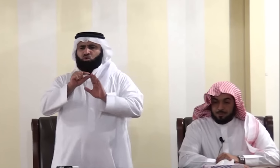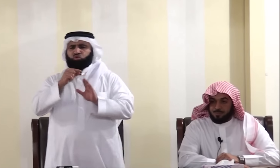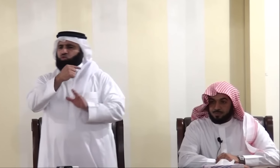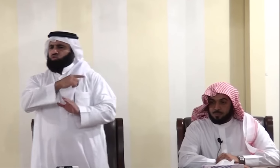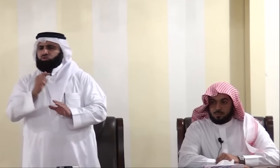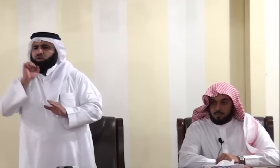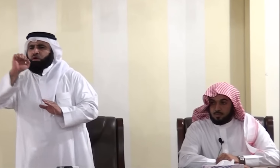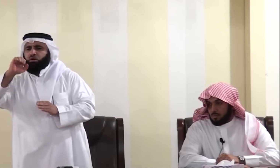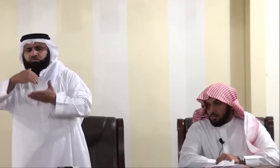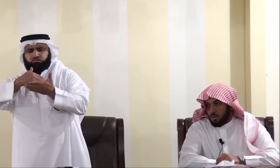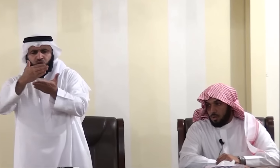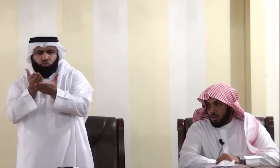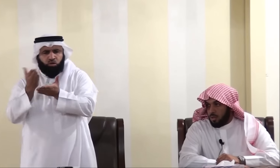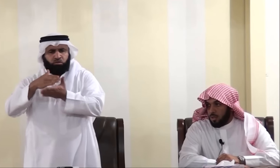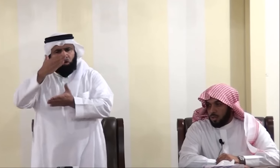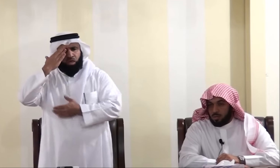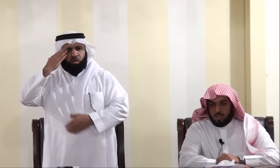التركات،